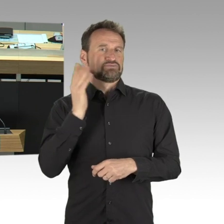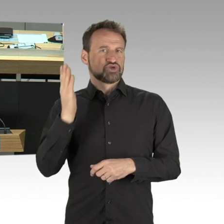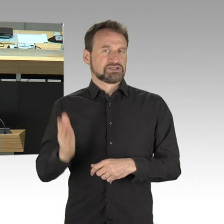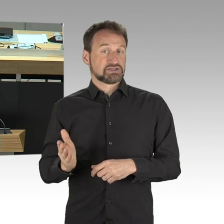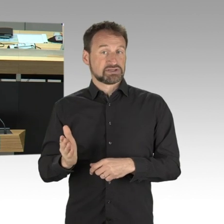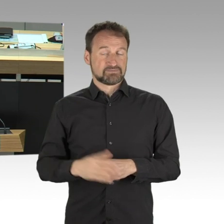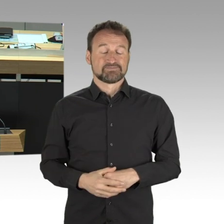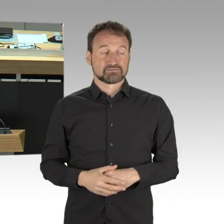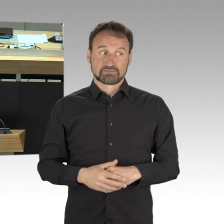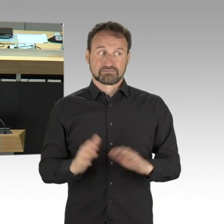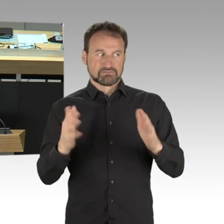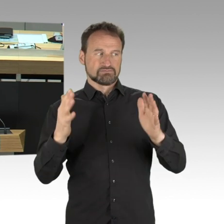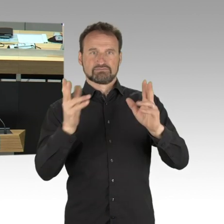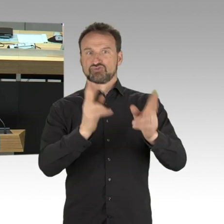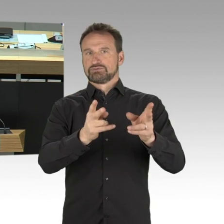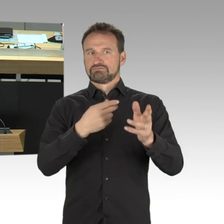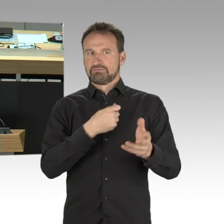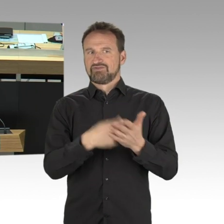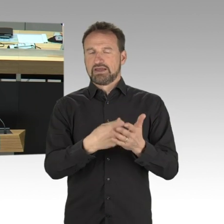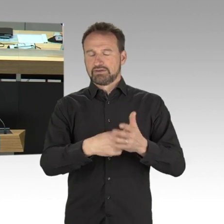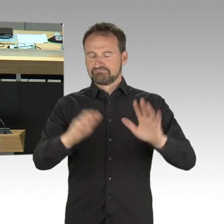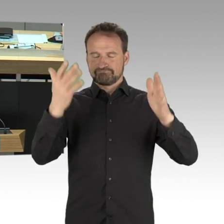das ist wirklich Applaus wert.